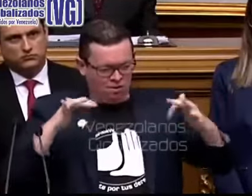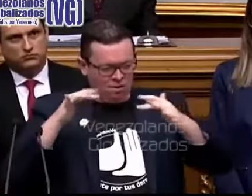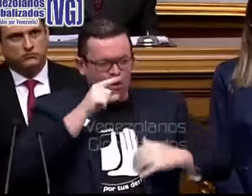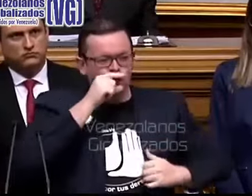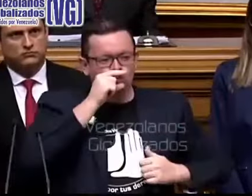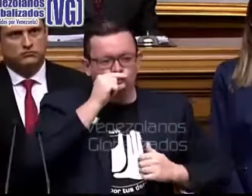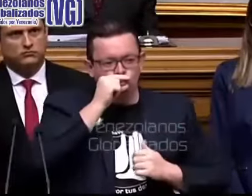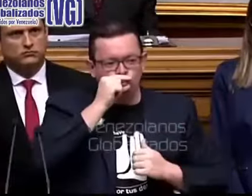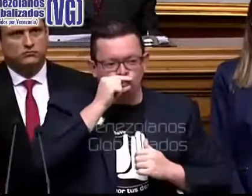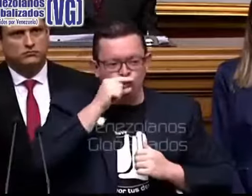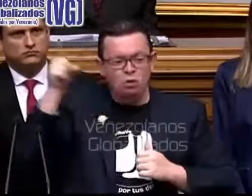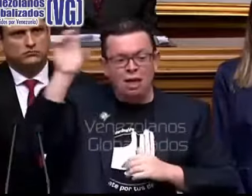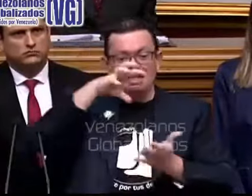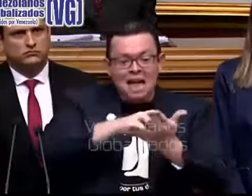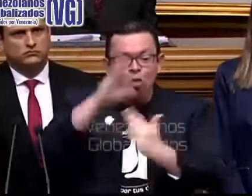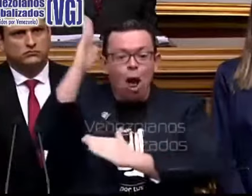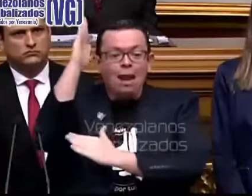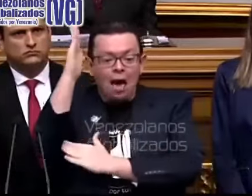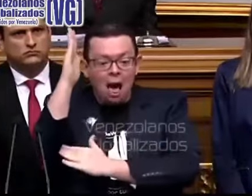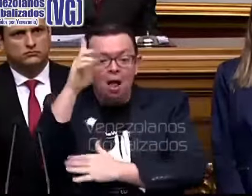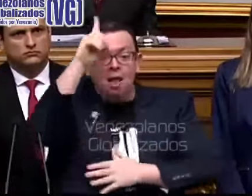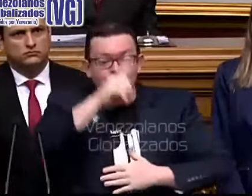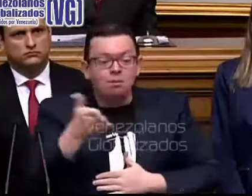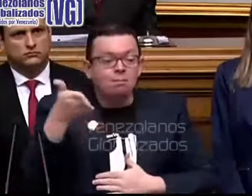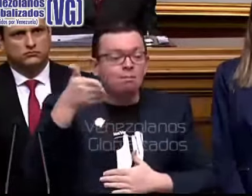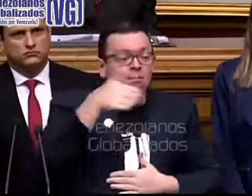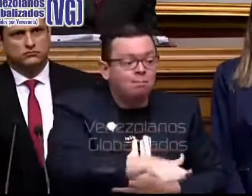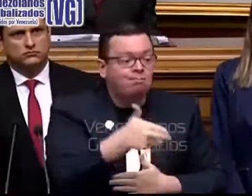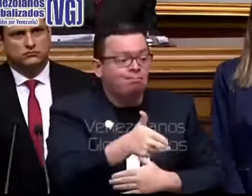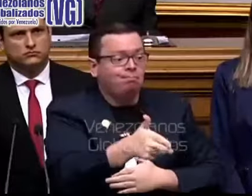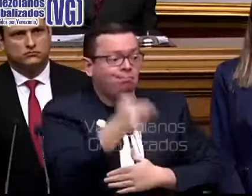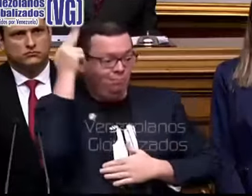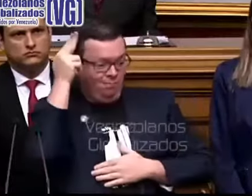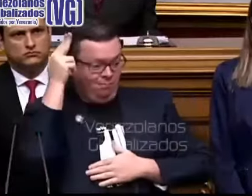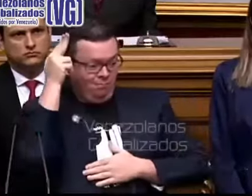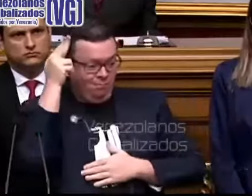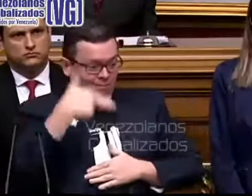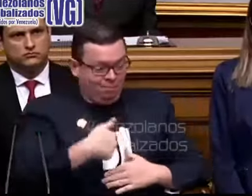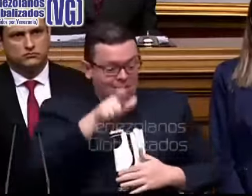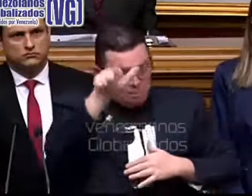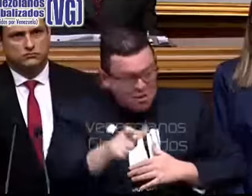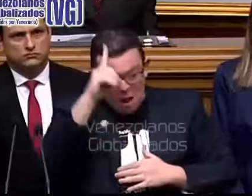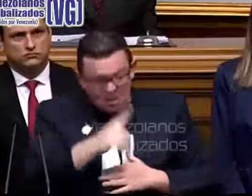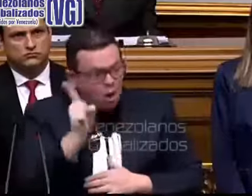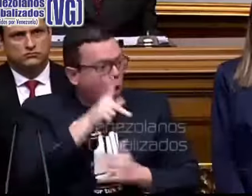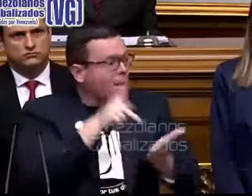conocimiento también que el año pasado durante lo que denominaron las guarimbas, fallecieron personas con discapacidad. Caso